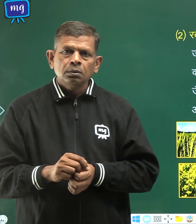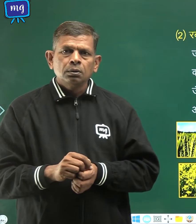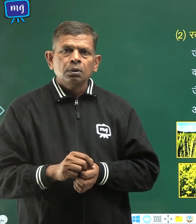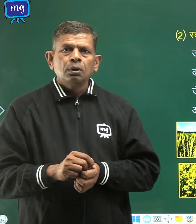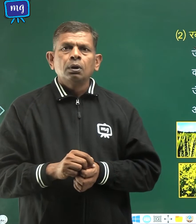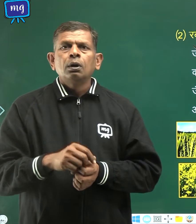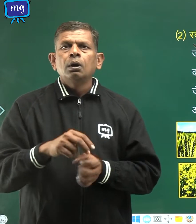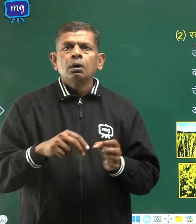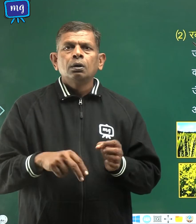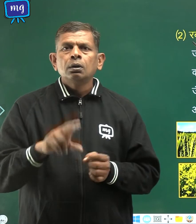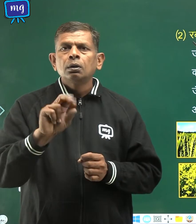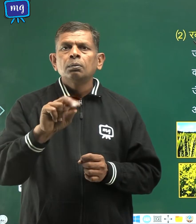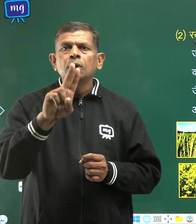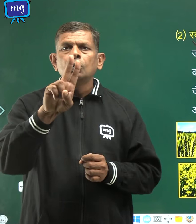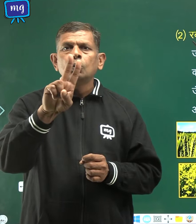नंबर 2,